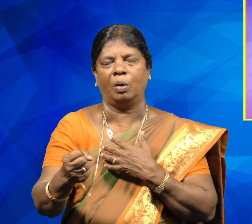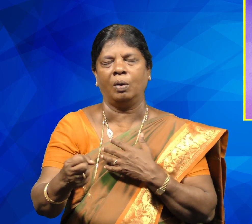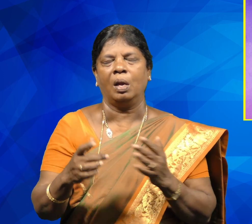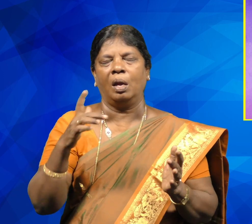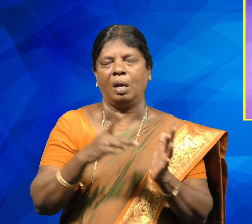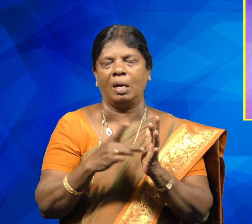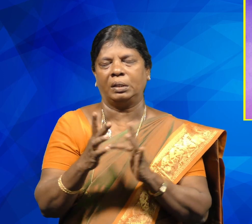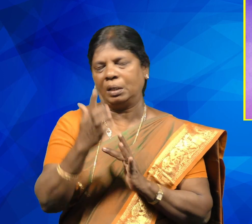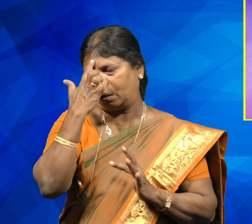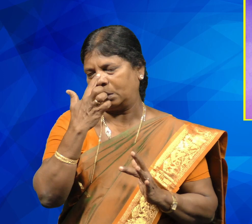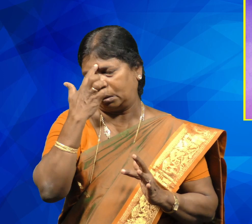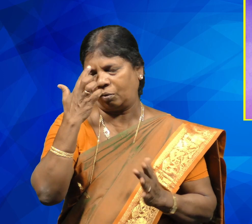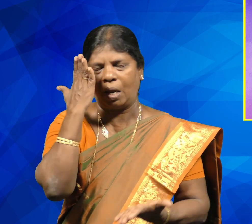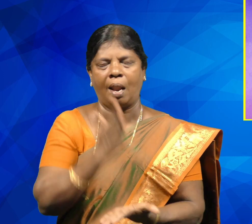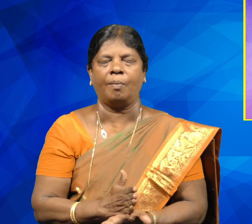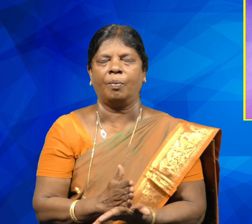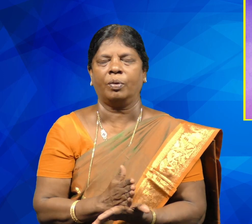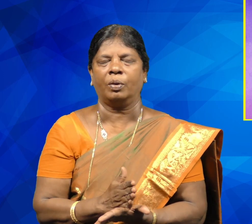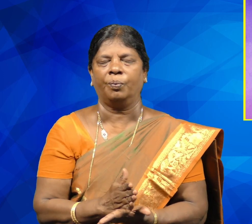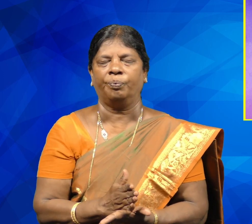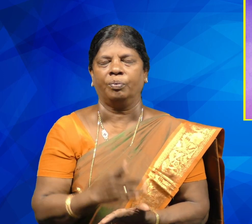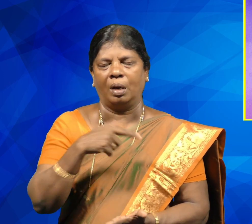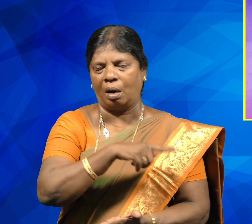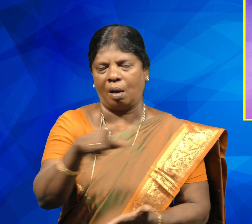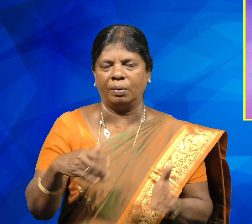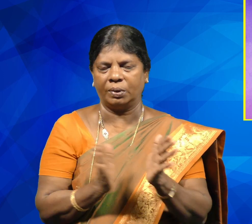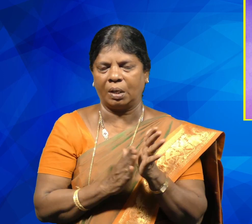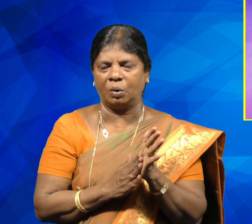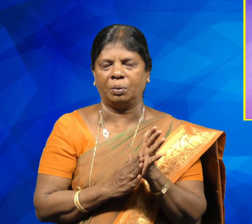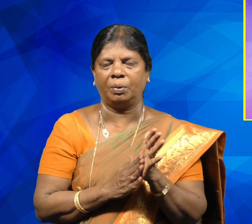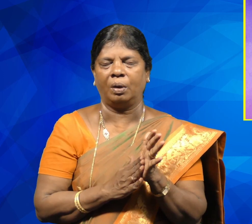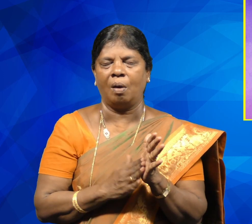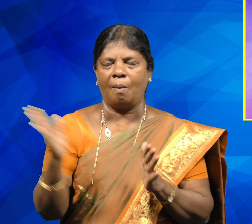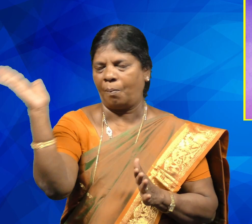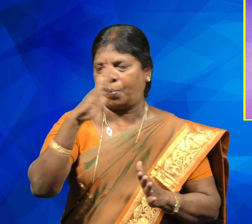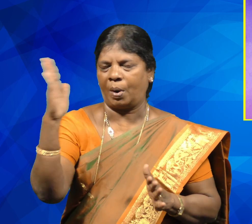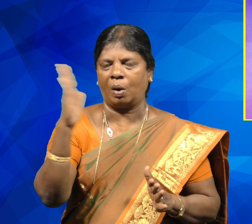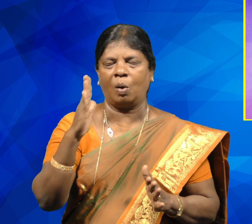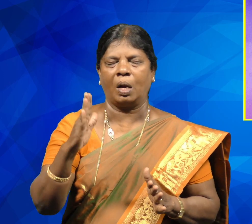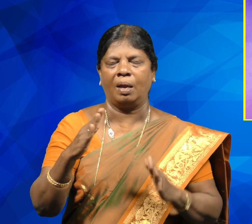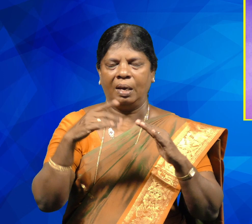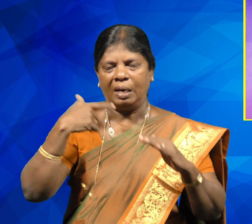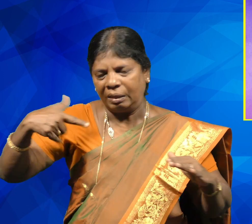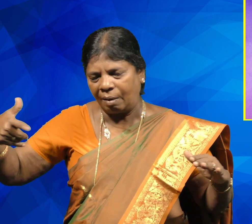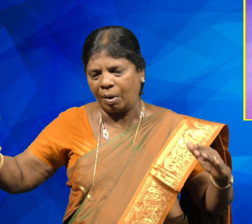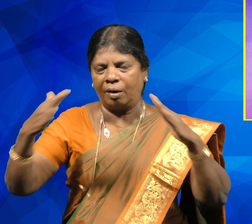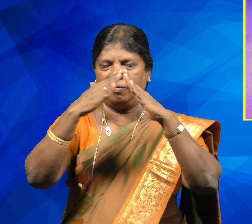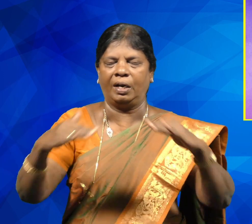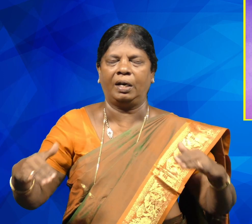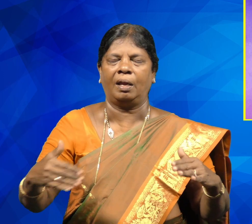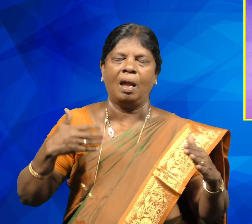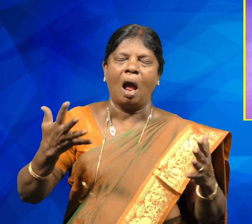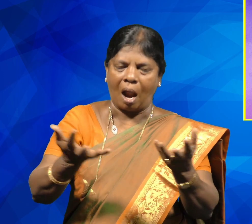கொள்ளவும் கர்த்தராகிய இயேசு கிறிஸ்துவை நம்புவதன் மூலமாக அந்த சந்தோஷமான பரலோக நித்திய